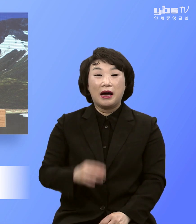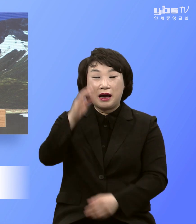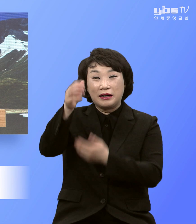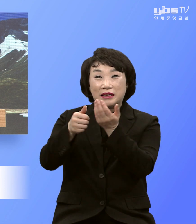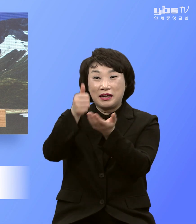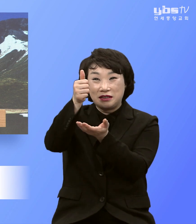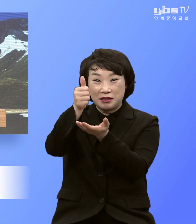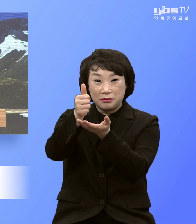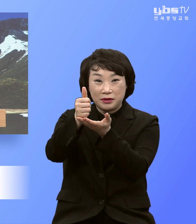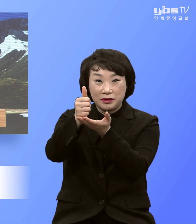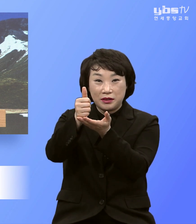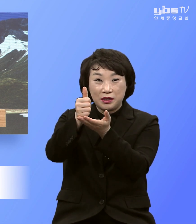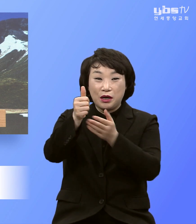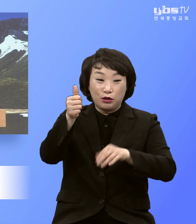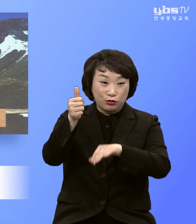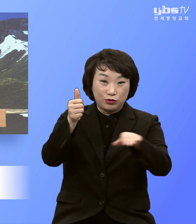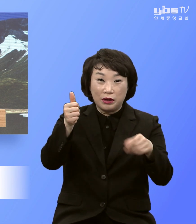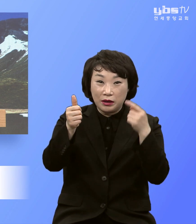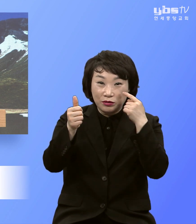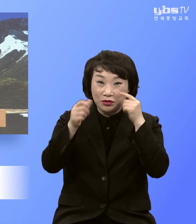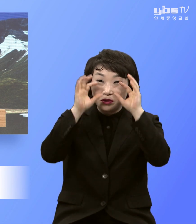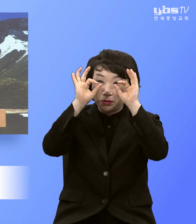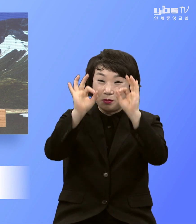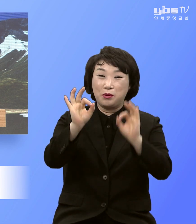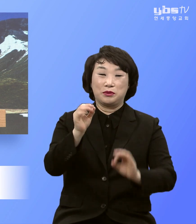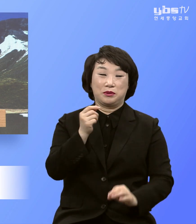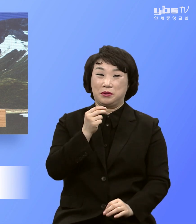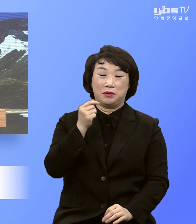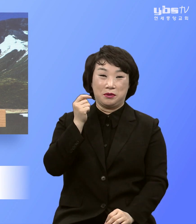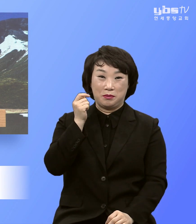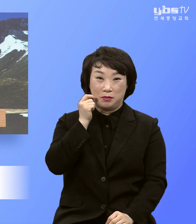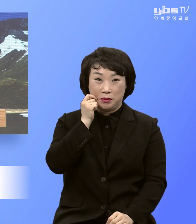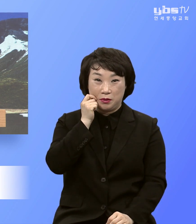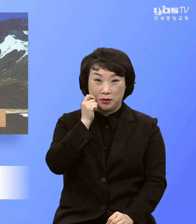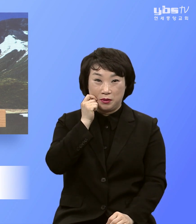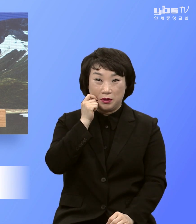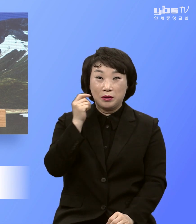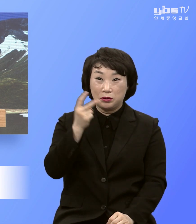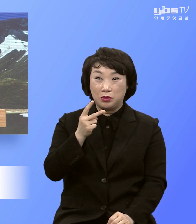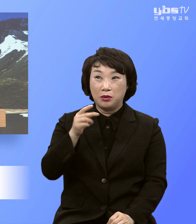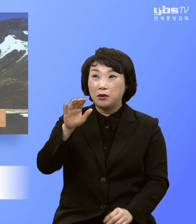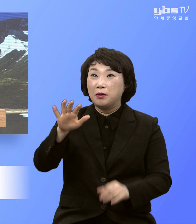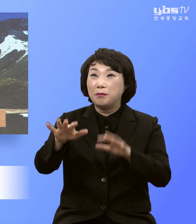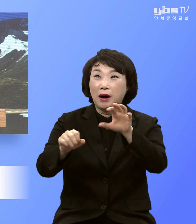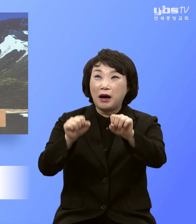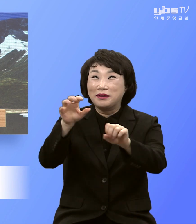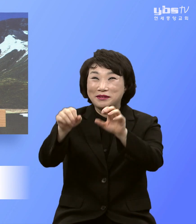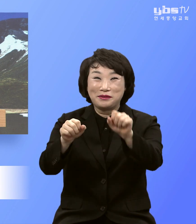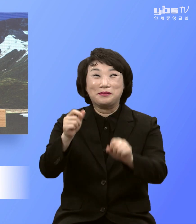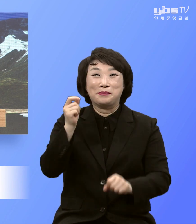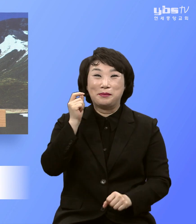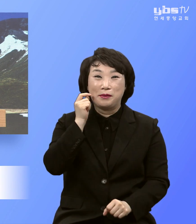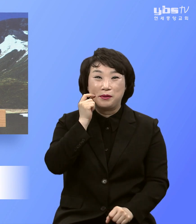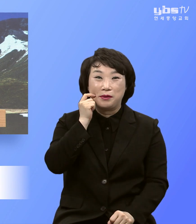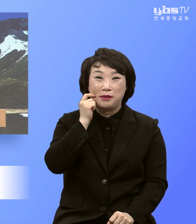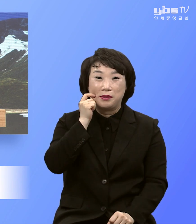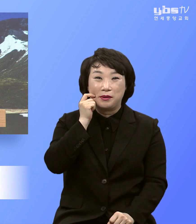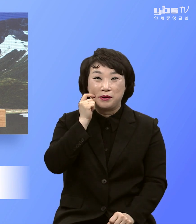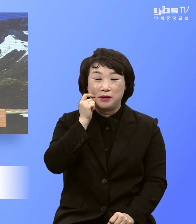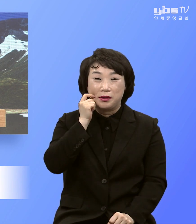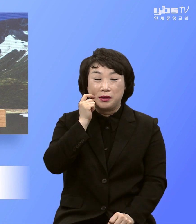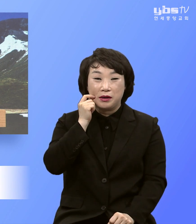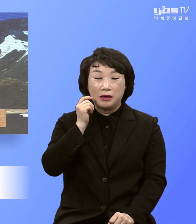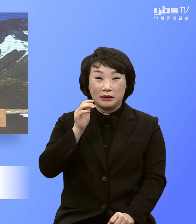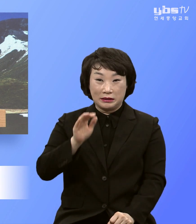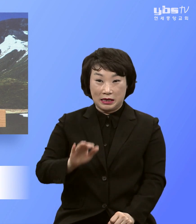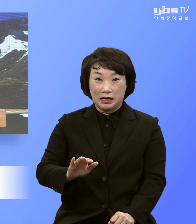우리가 볼 수 없고 또 만져볼 수도 없고